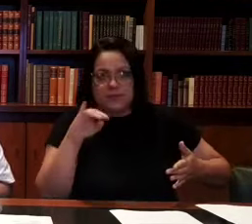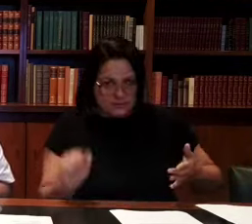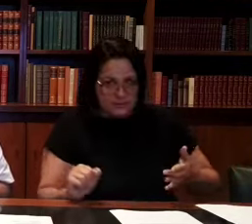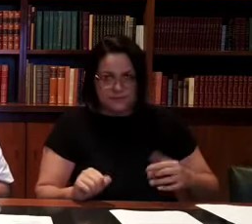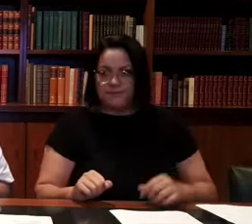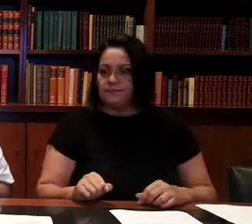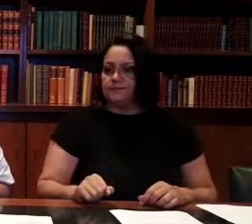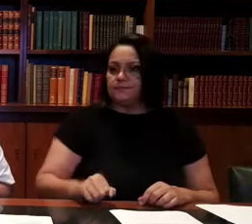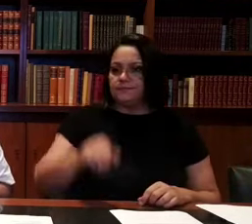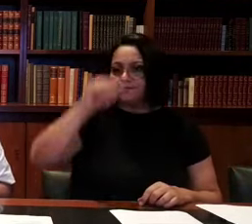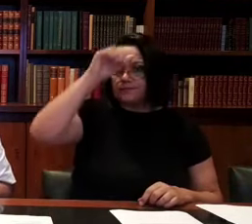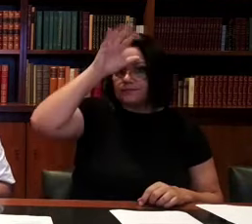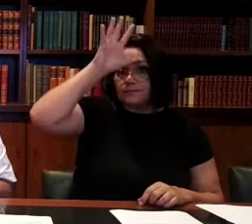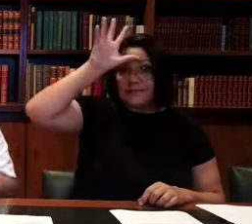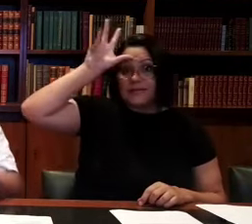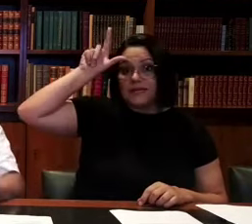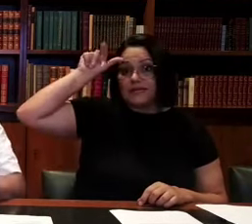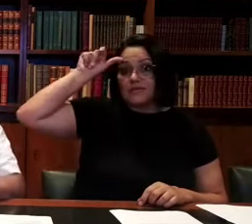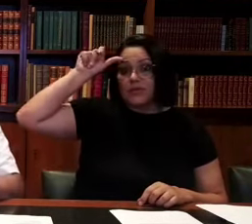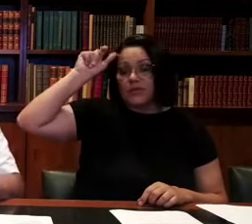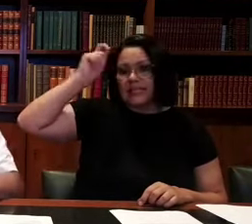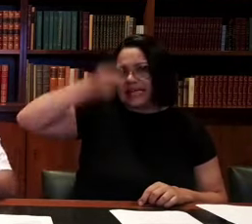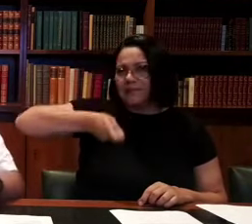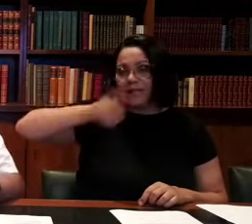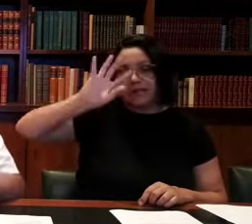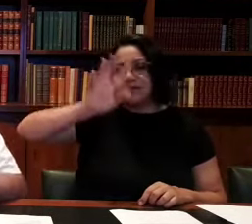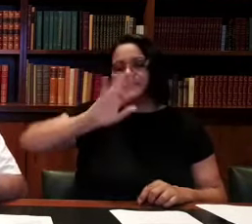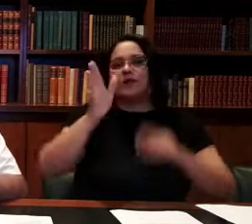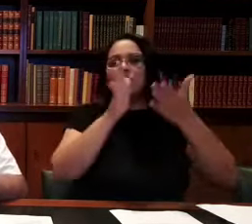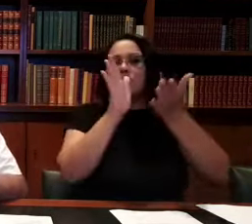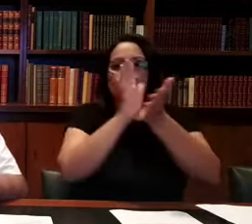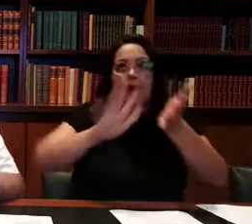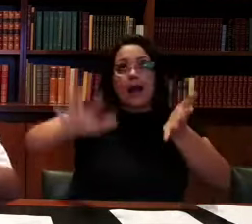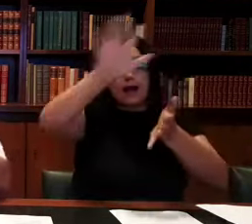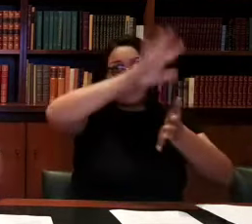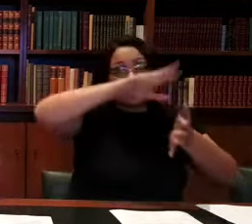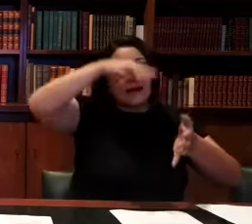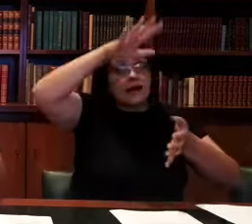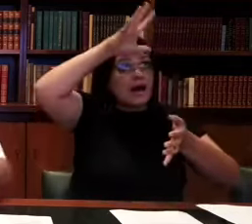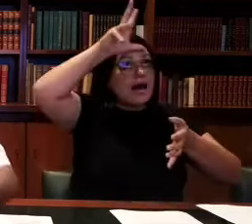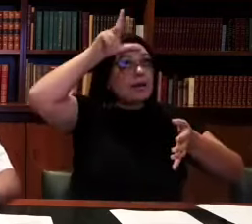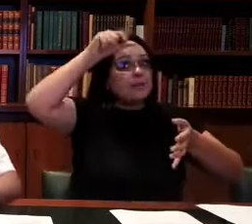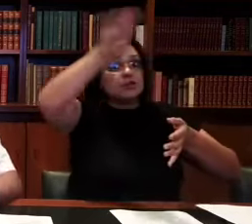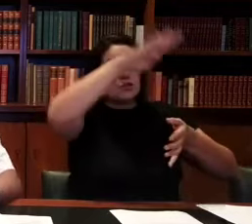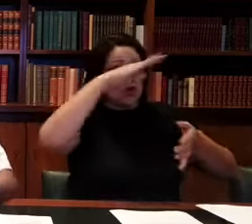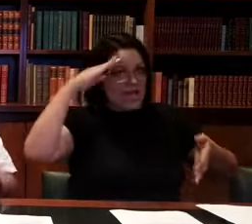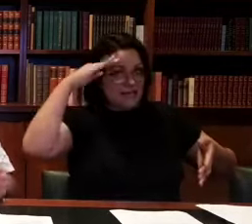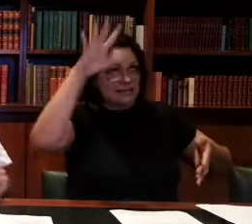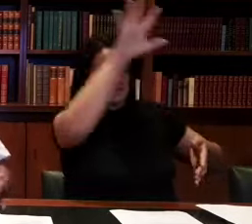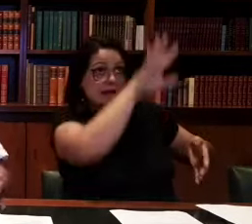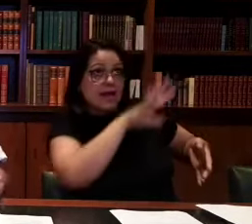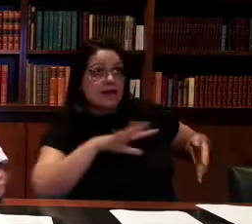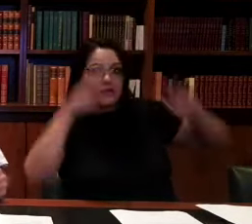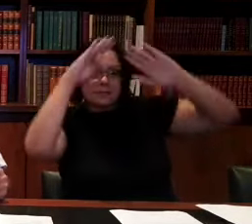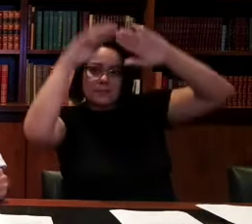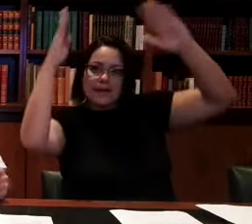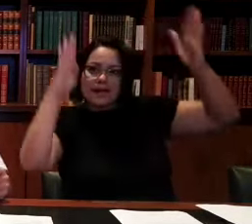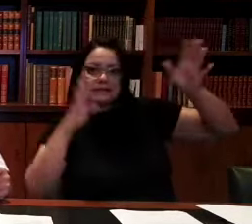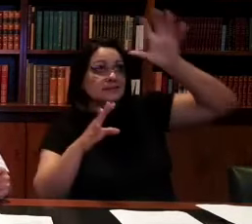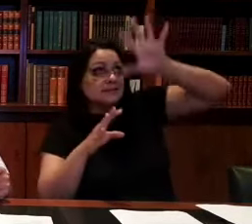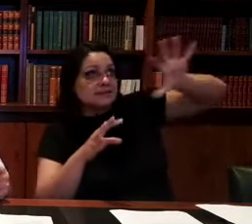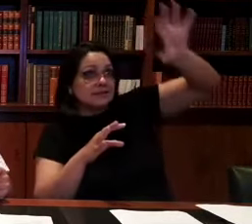nova vazando aquela da festa não ninguém aqui o pessoal da região Amazônica esqueceu o pessoal do exército né que nós temos